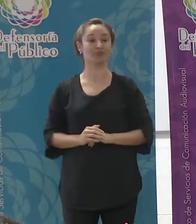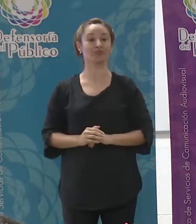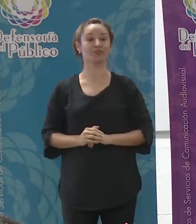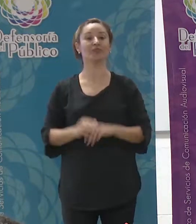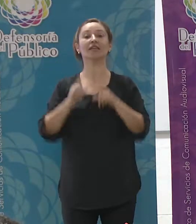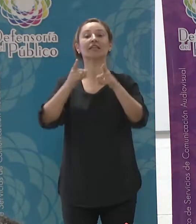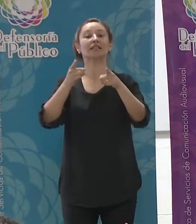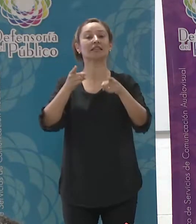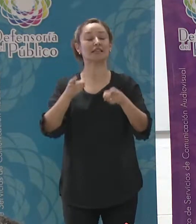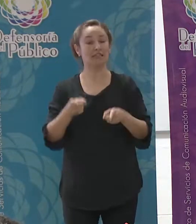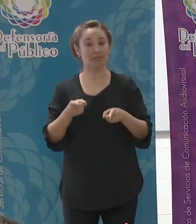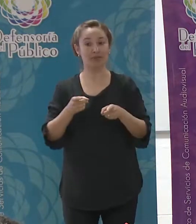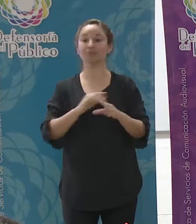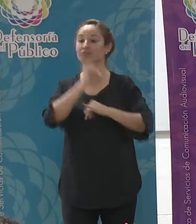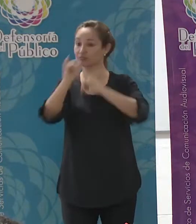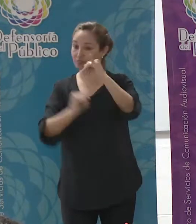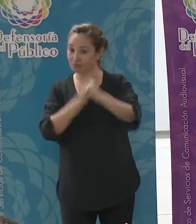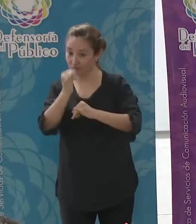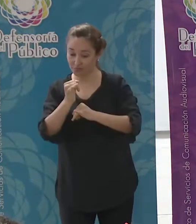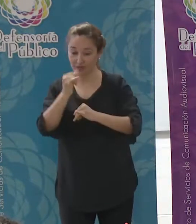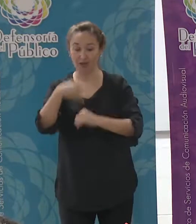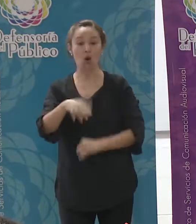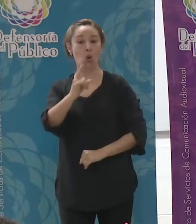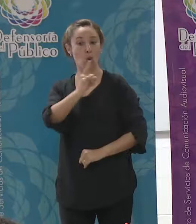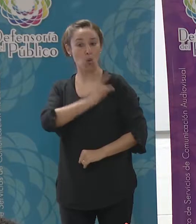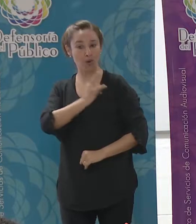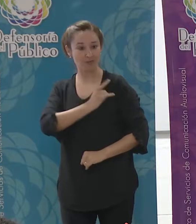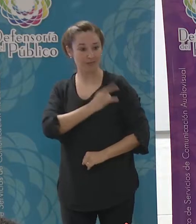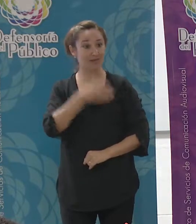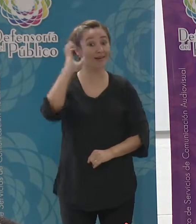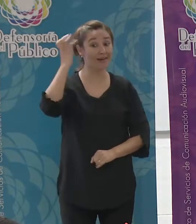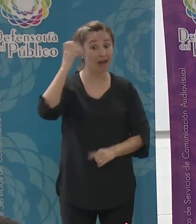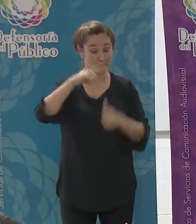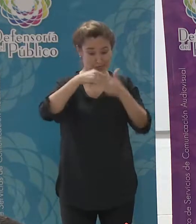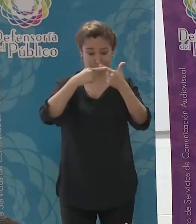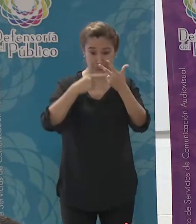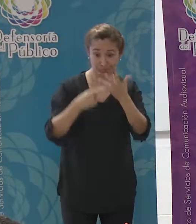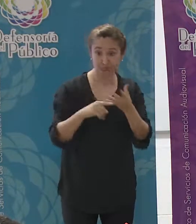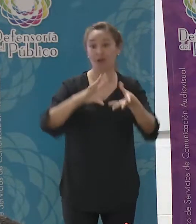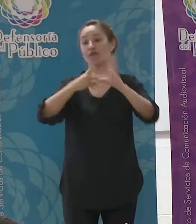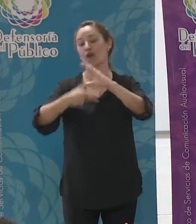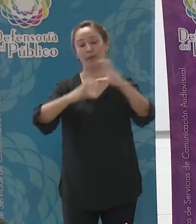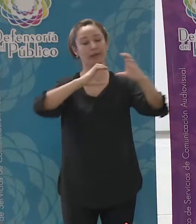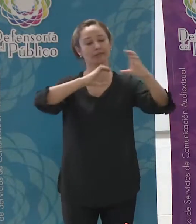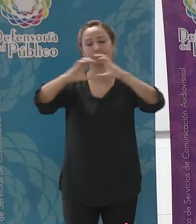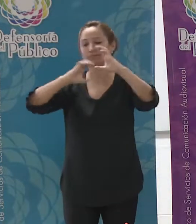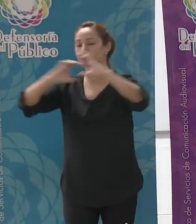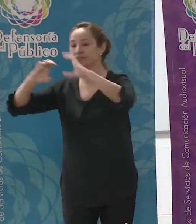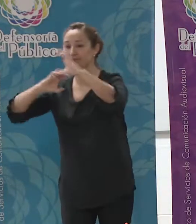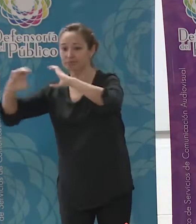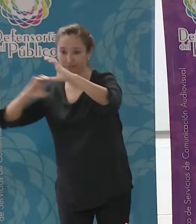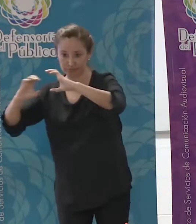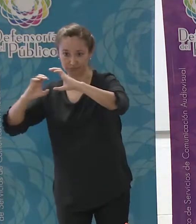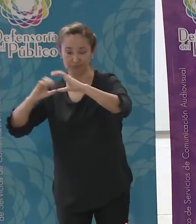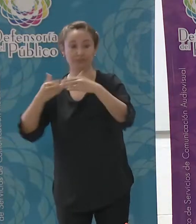la naturaleza de los medios universitarios, los cuales son medios de comunicación que suponen una